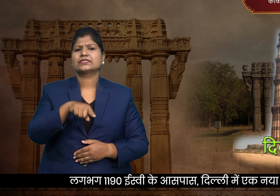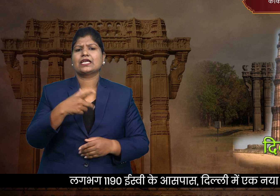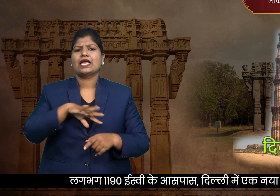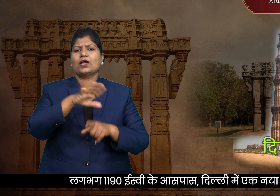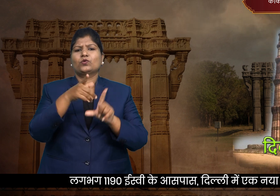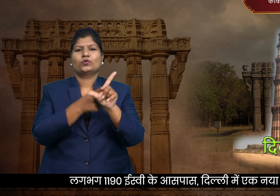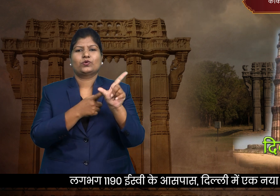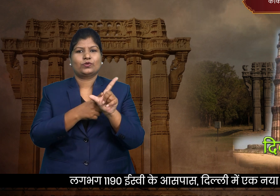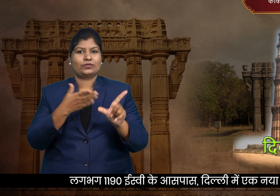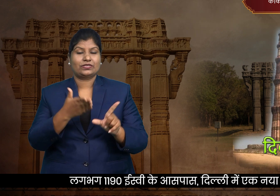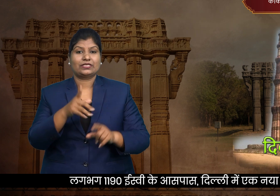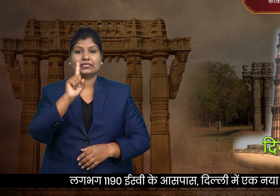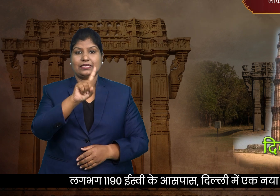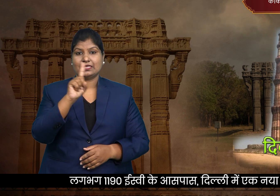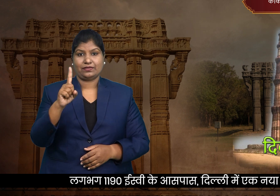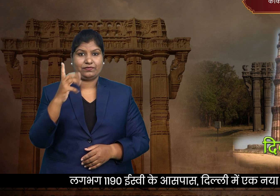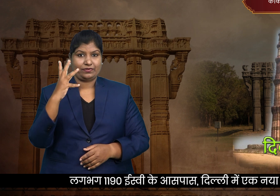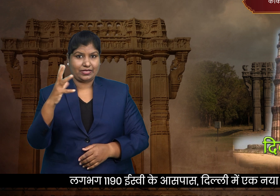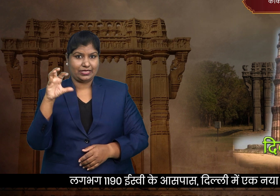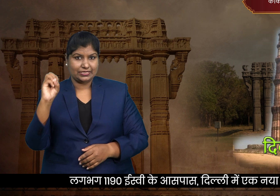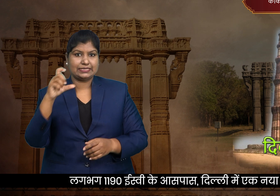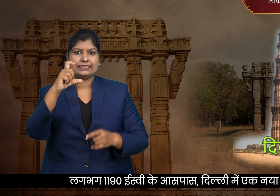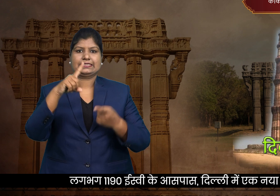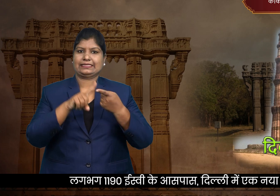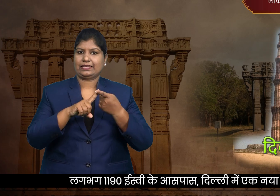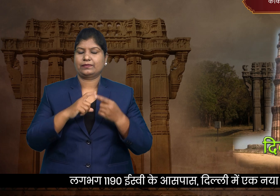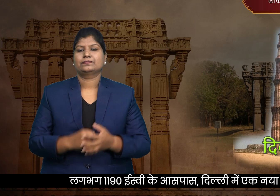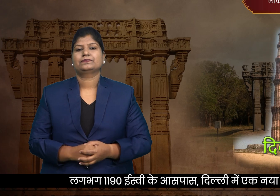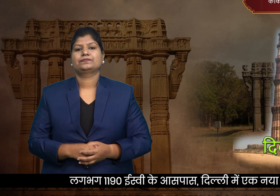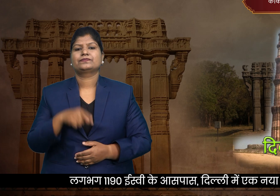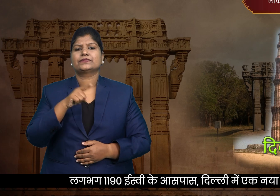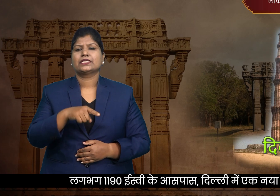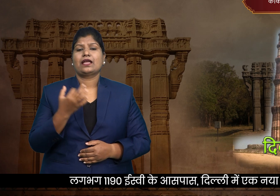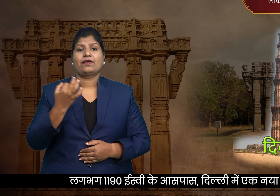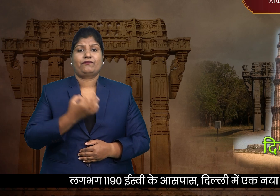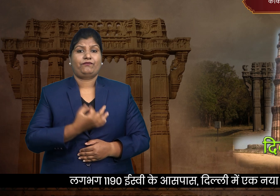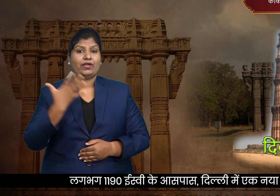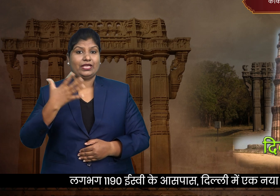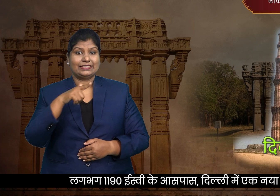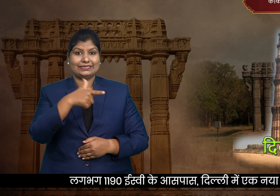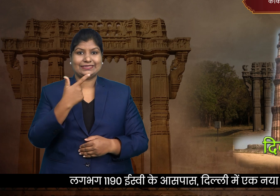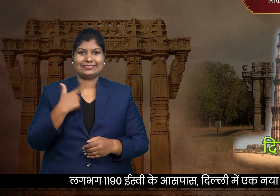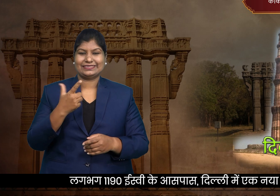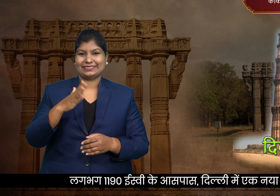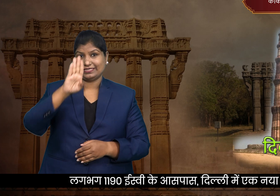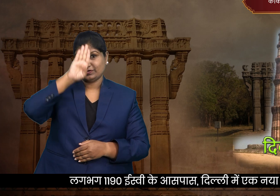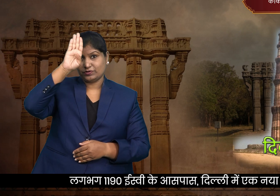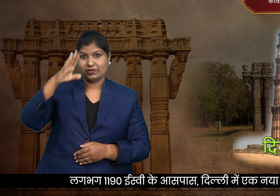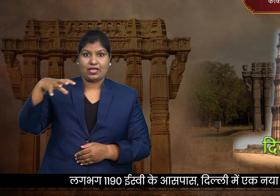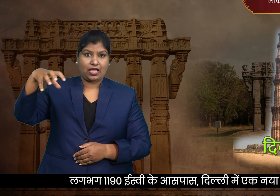लगभग 1190 ईस्वी के आसपास दिल्ली में एक नया राज उभरा।